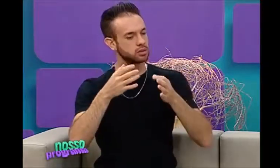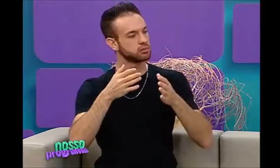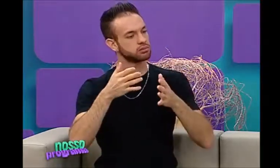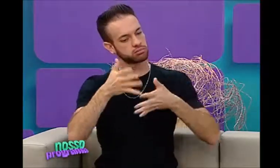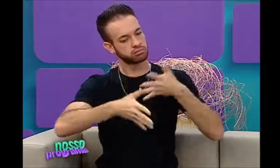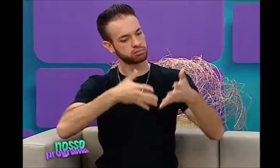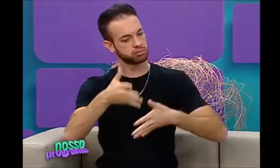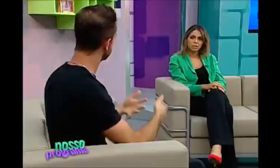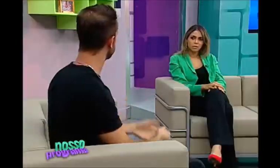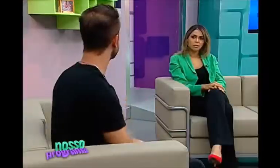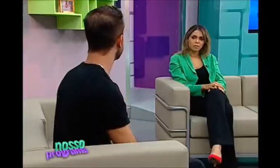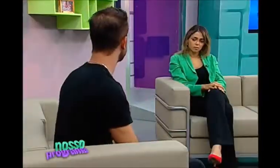coisas.